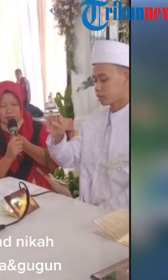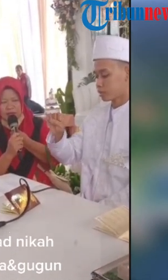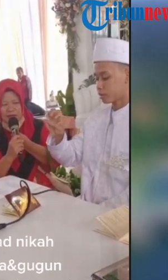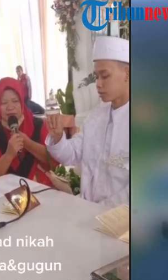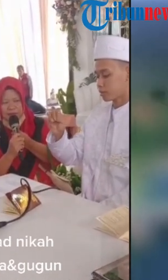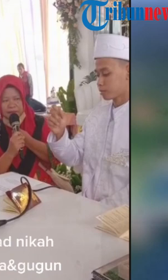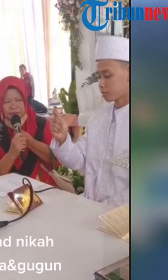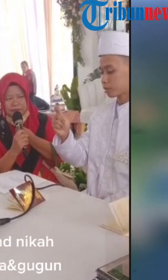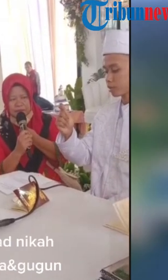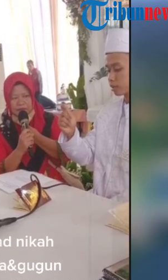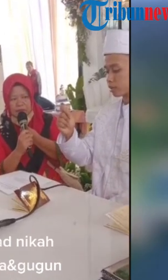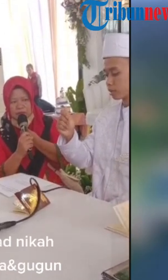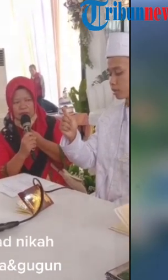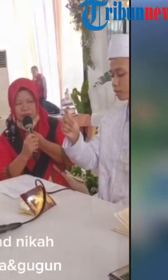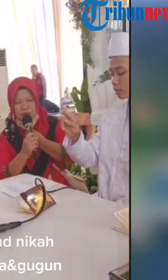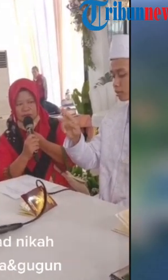kawinnya.